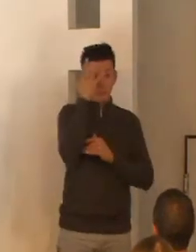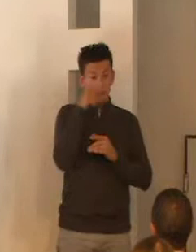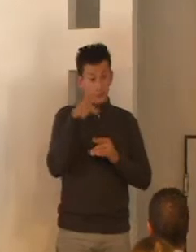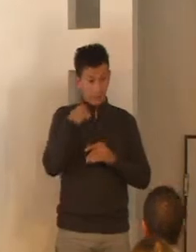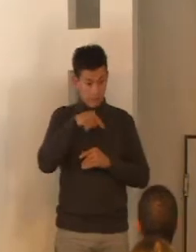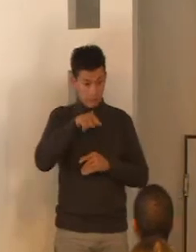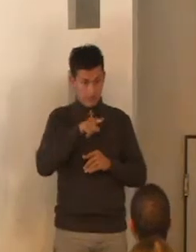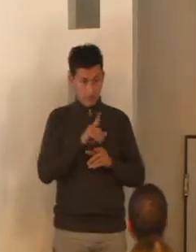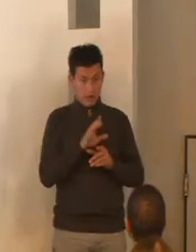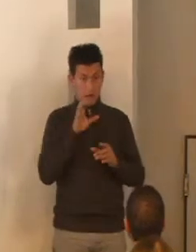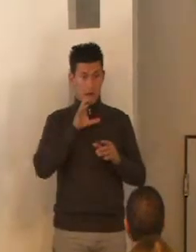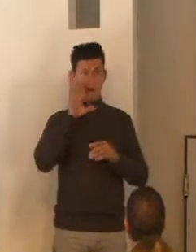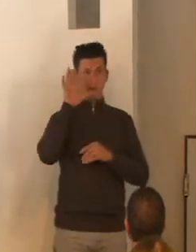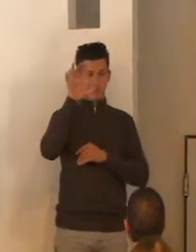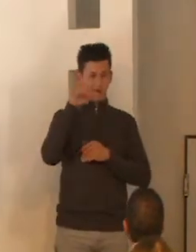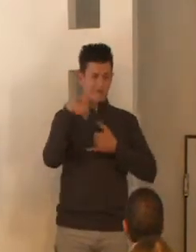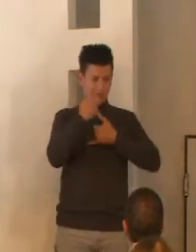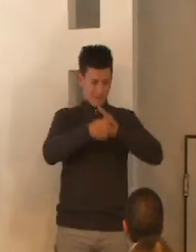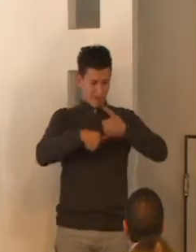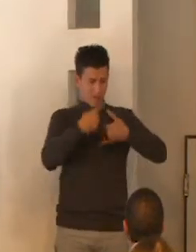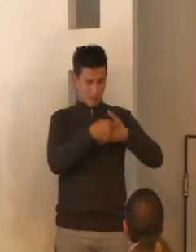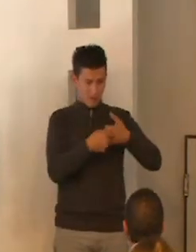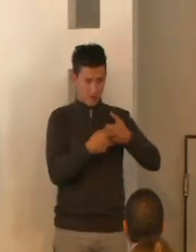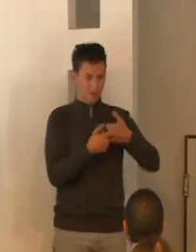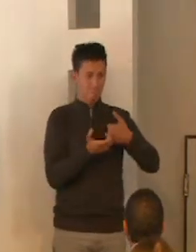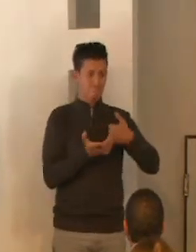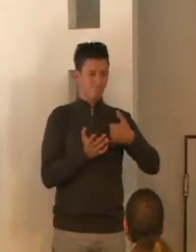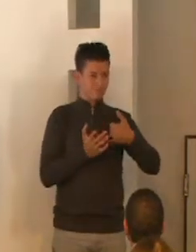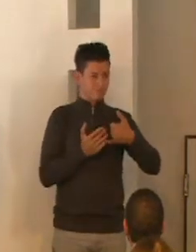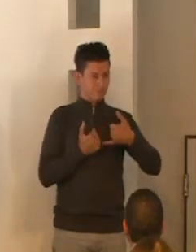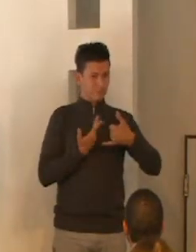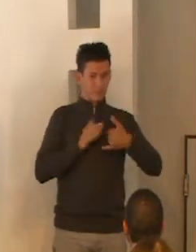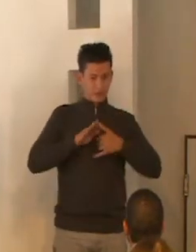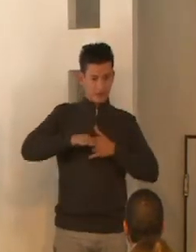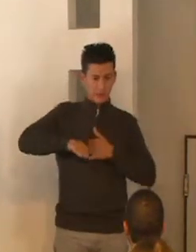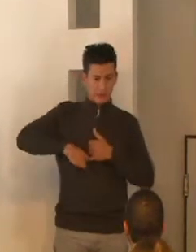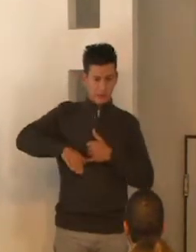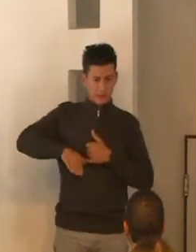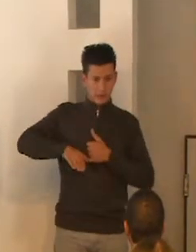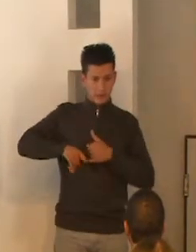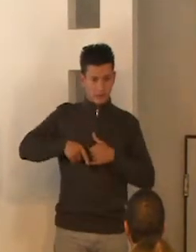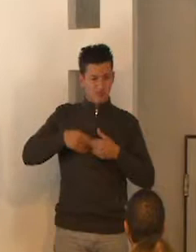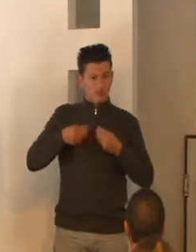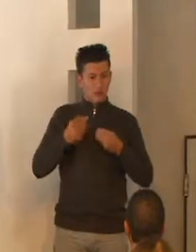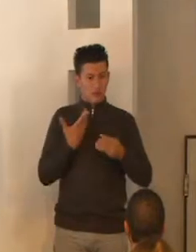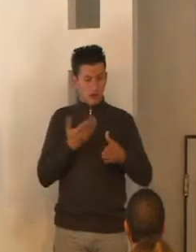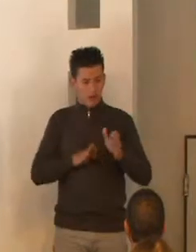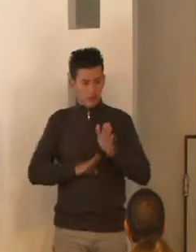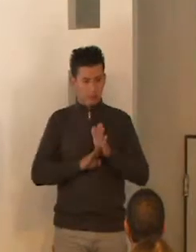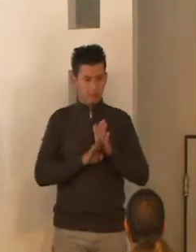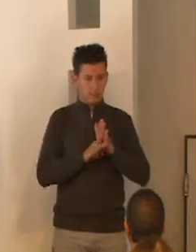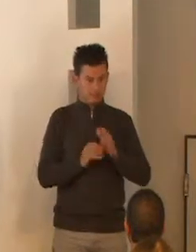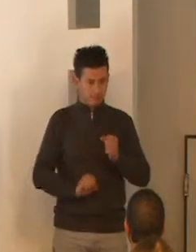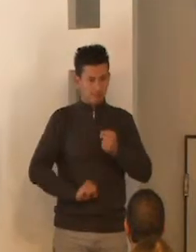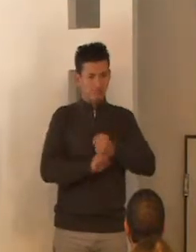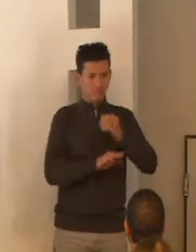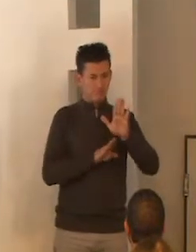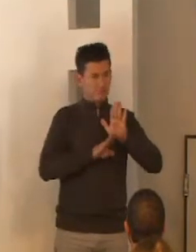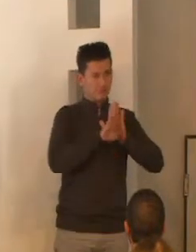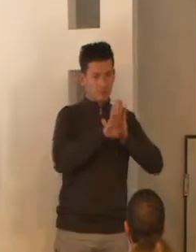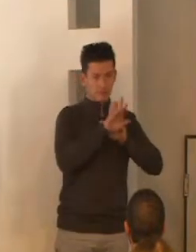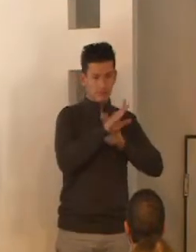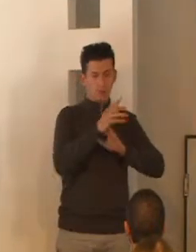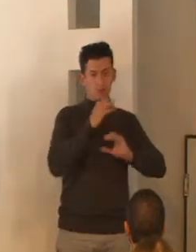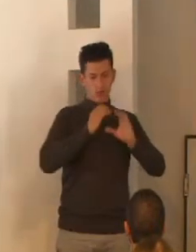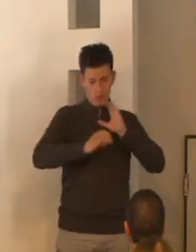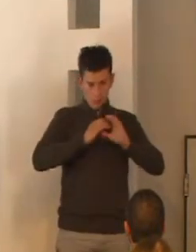consideramos que en el país estamos en mora de potencializar la comunicación aumentativa